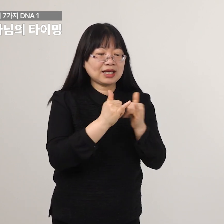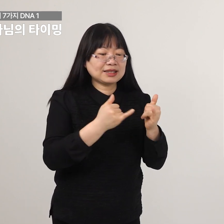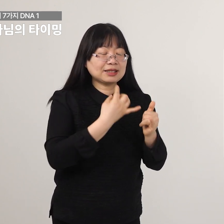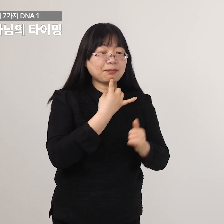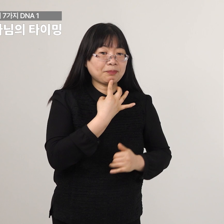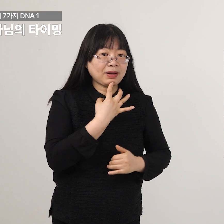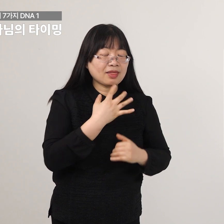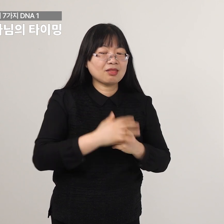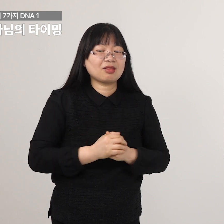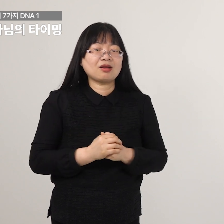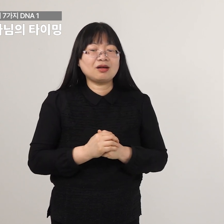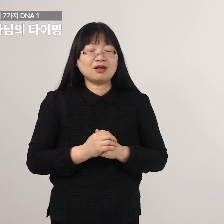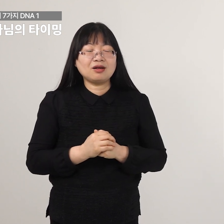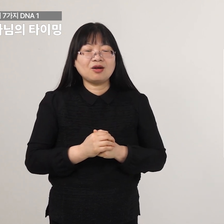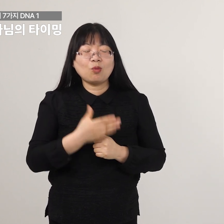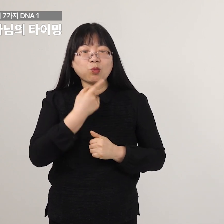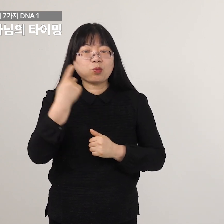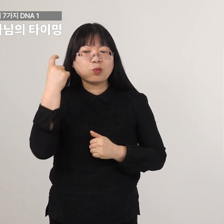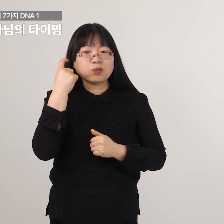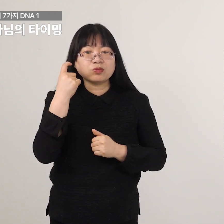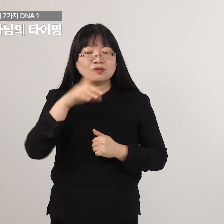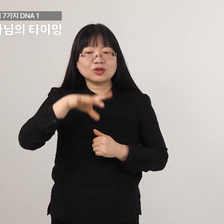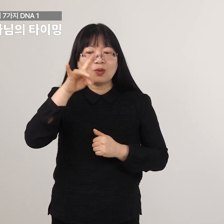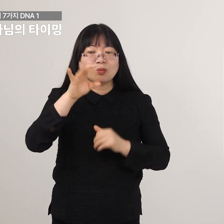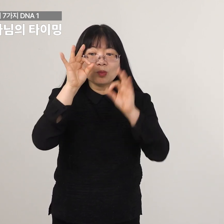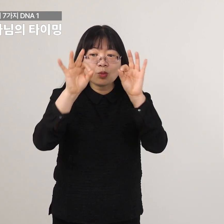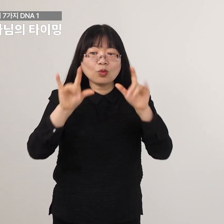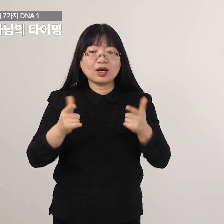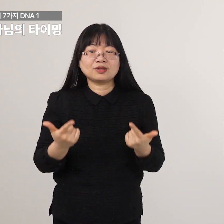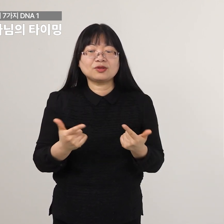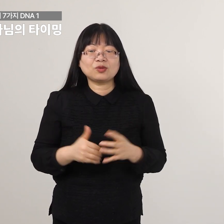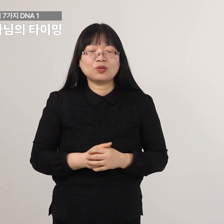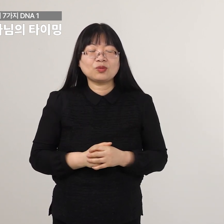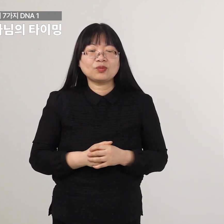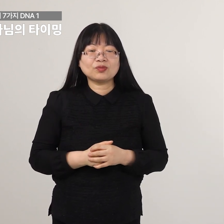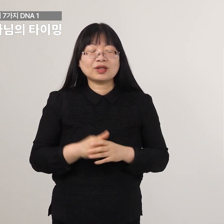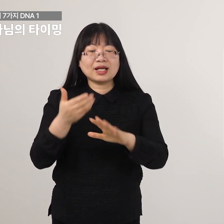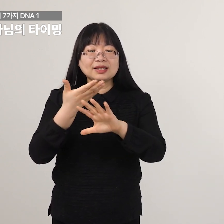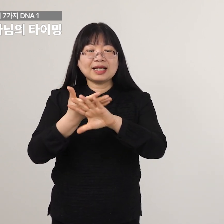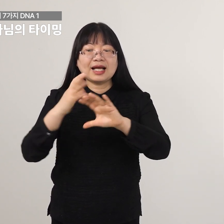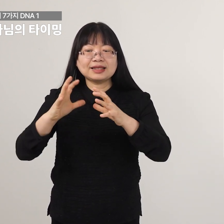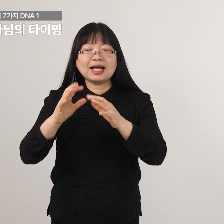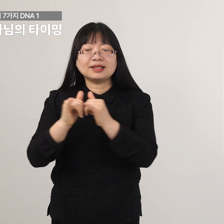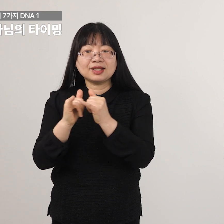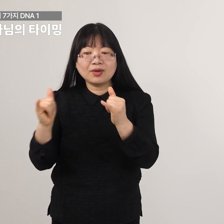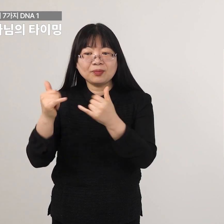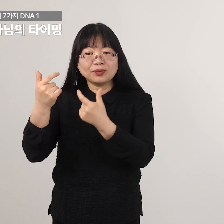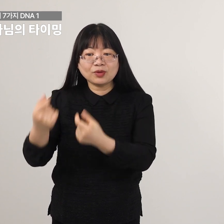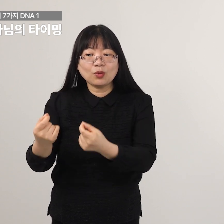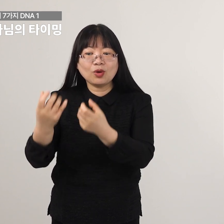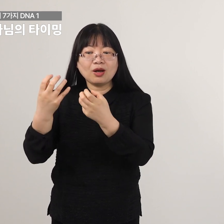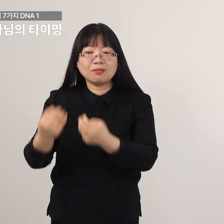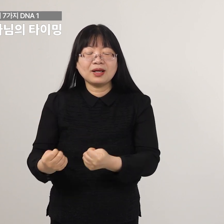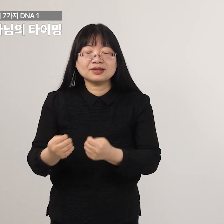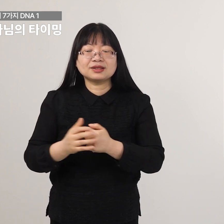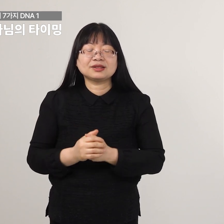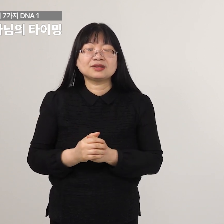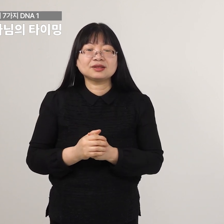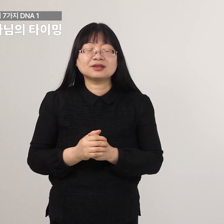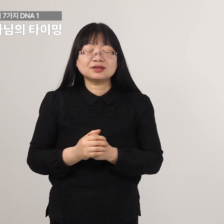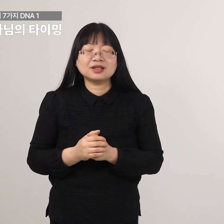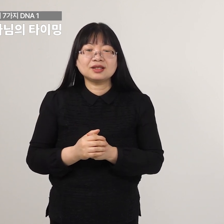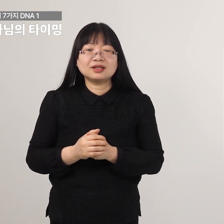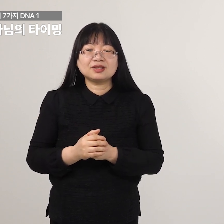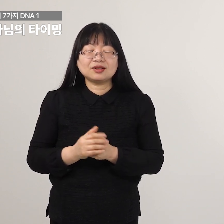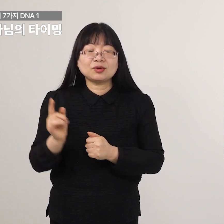유대인들만 복음을 처음 들은 게 아니라 이방인들도 많은 고관들이